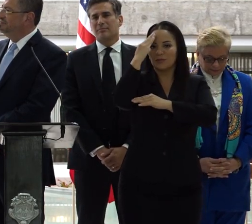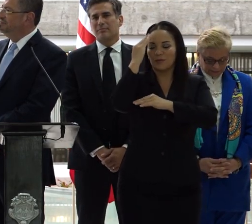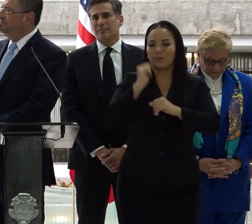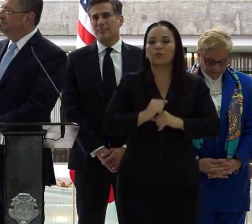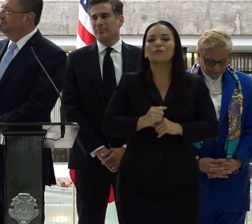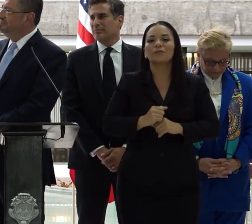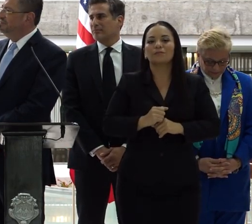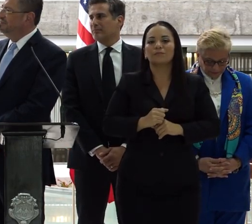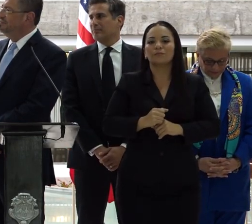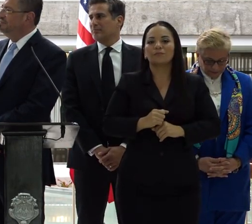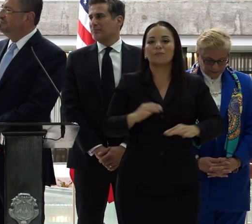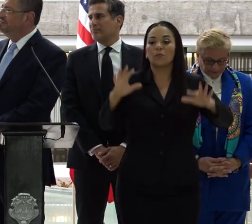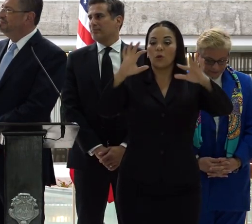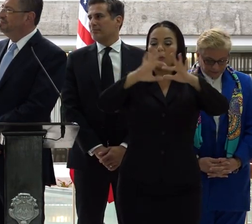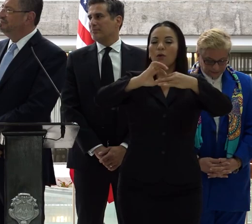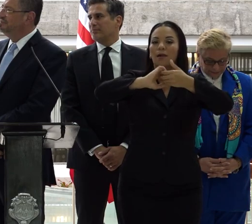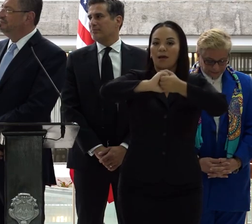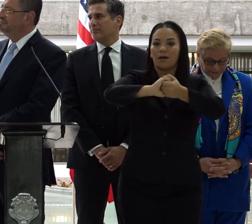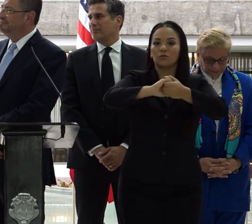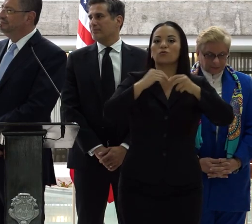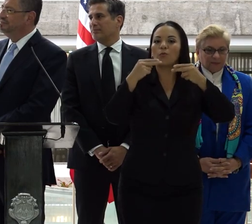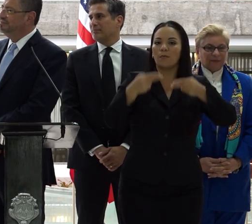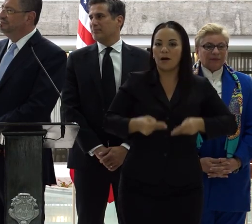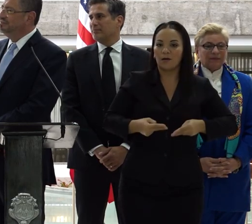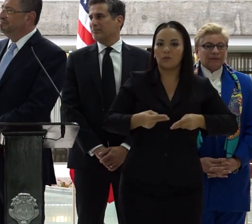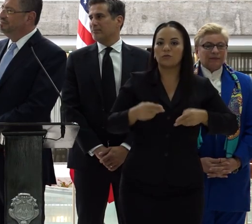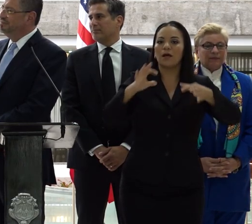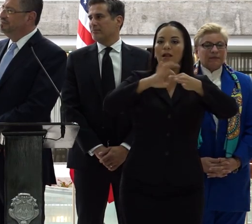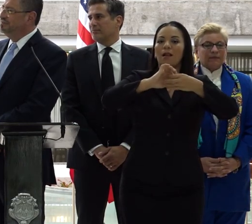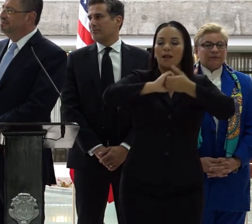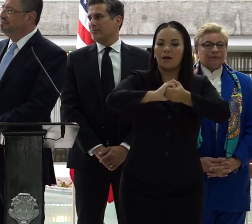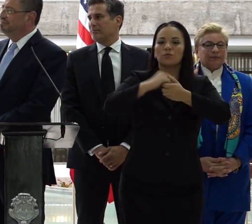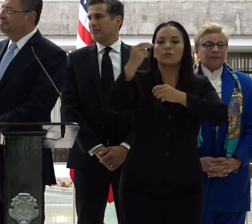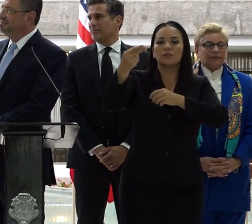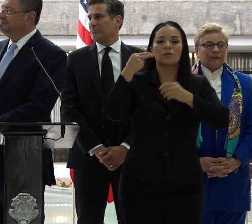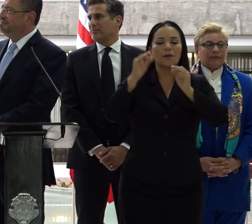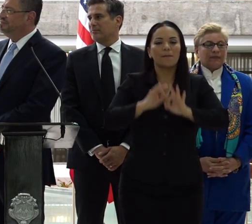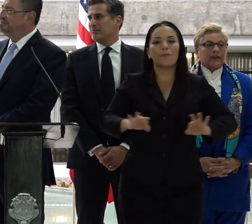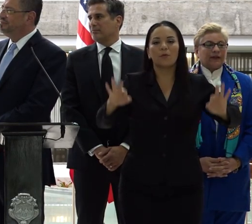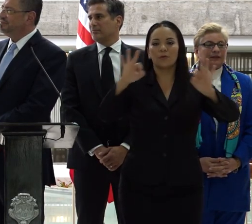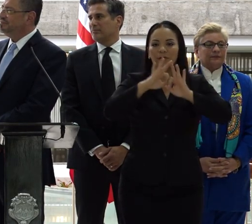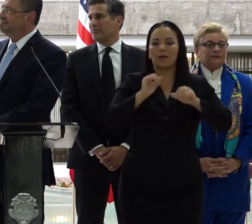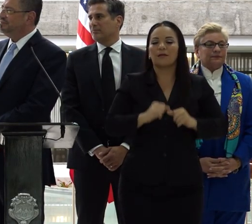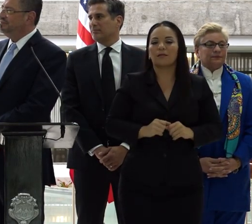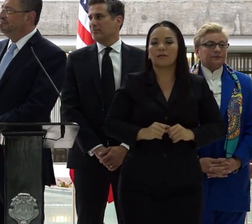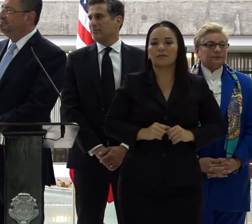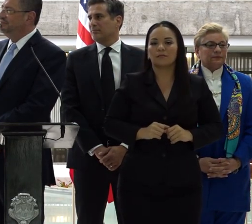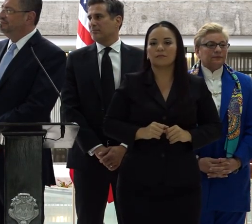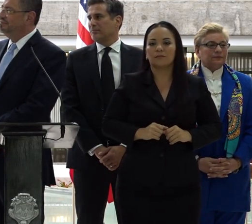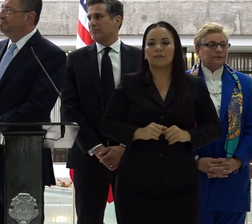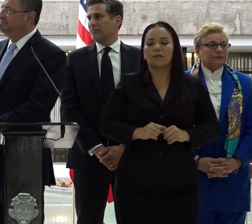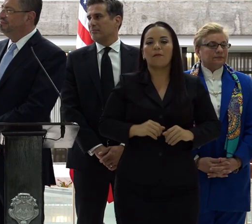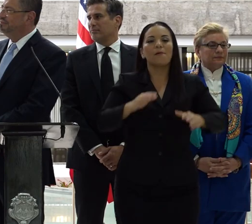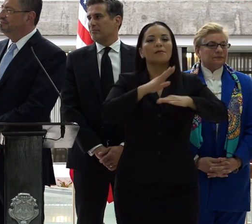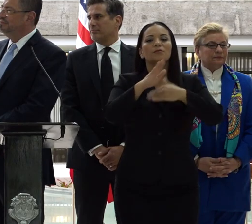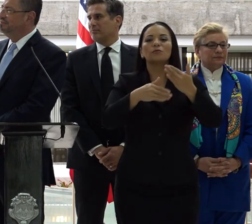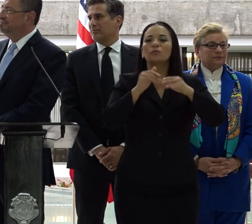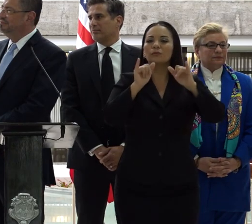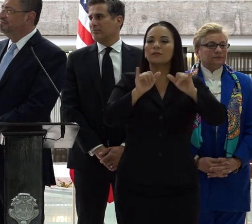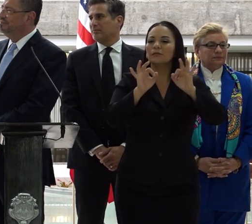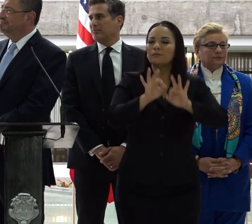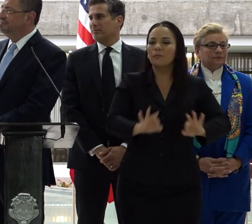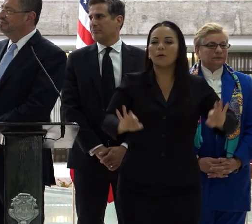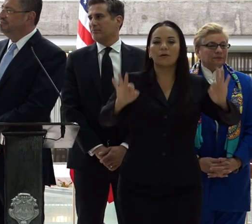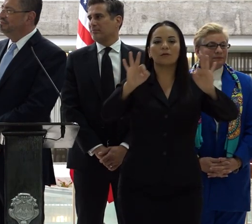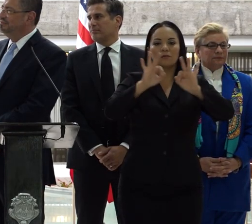obvio. Los lazos humanos, los lazos históricos que nos unen son inquebrantables,